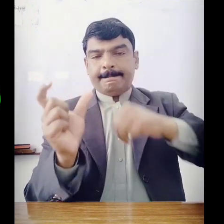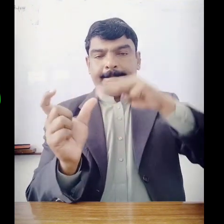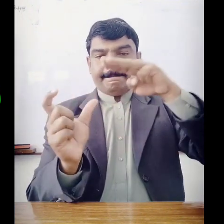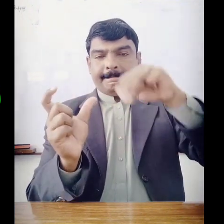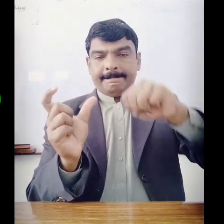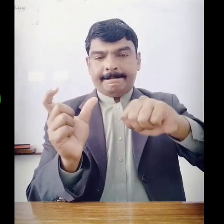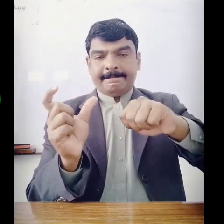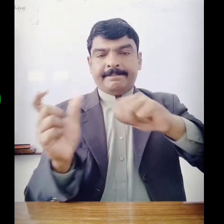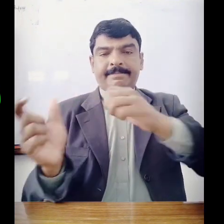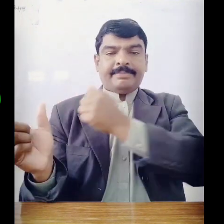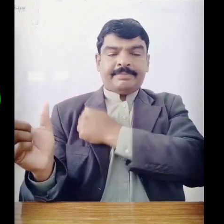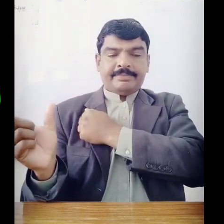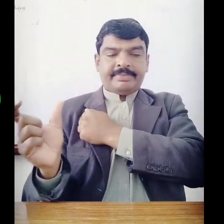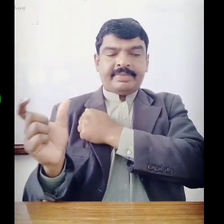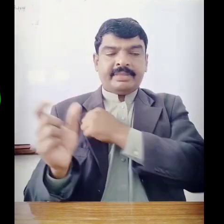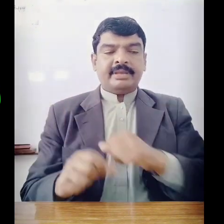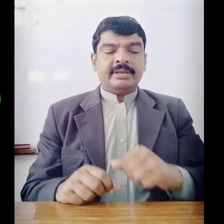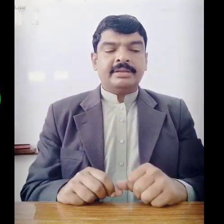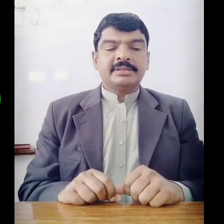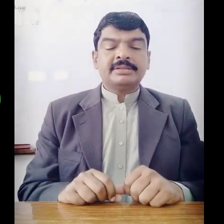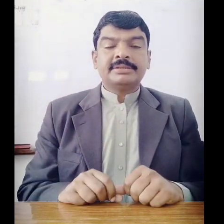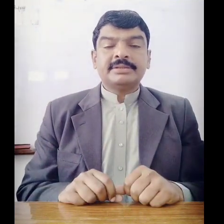मुहर्रम।